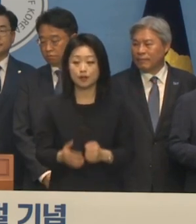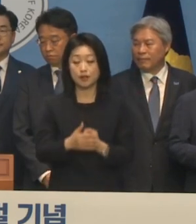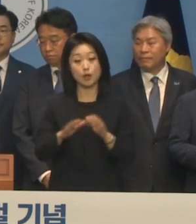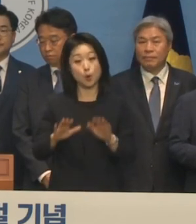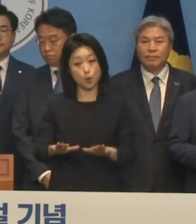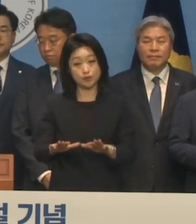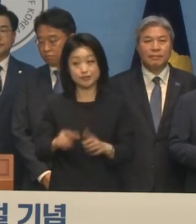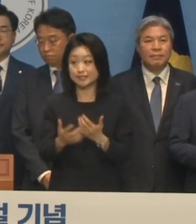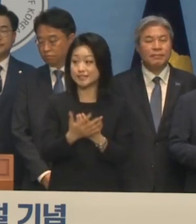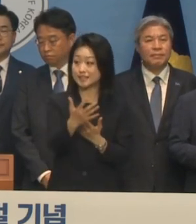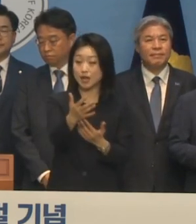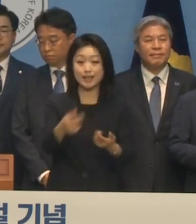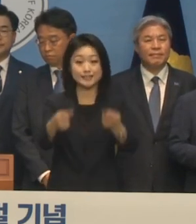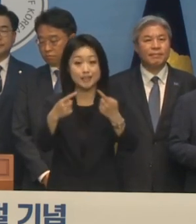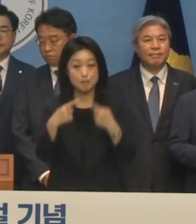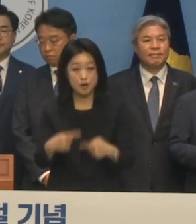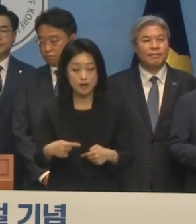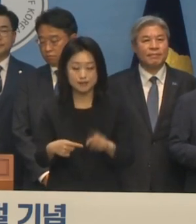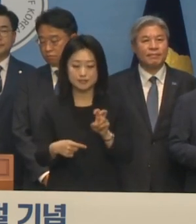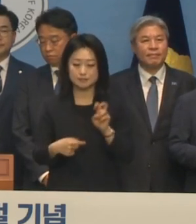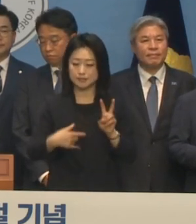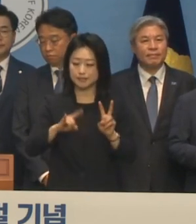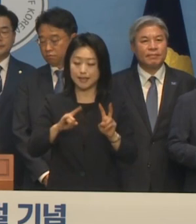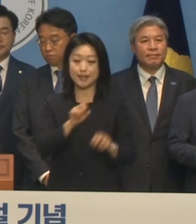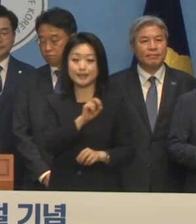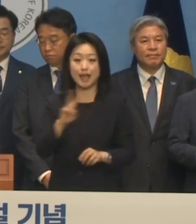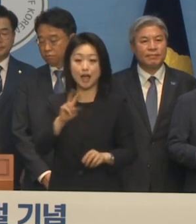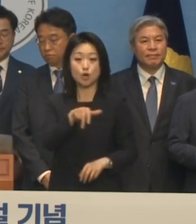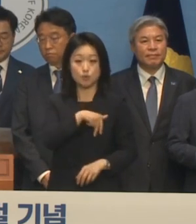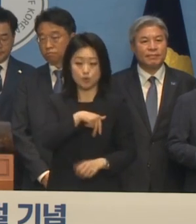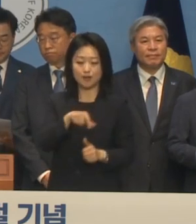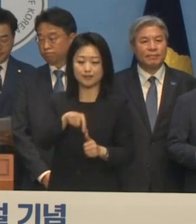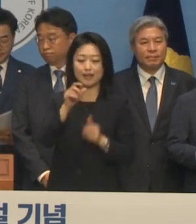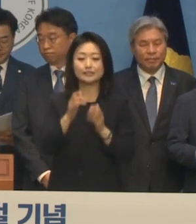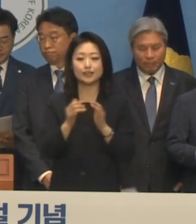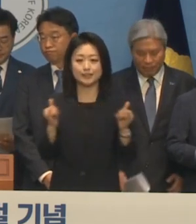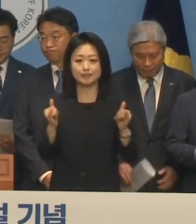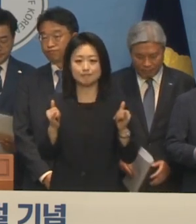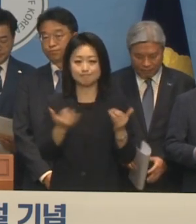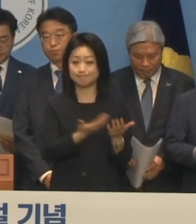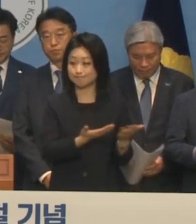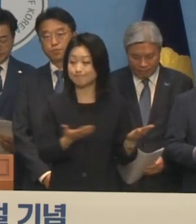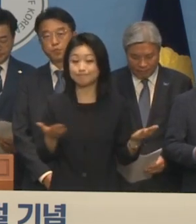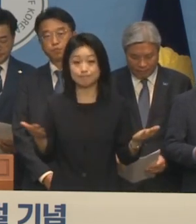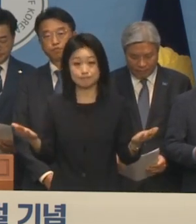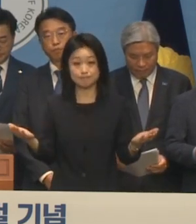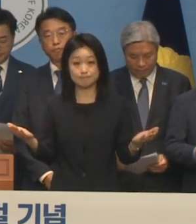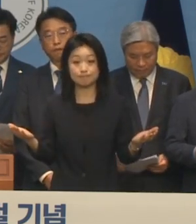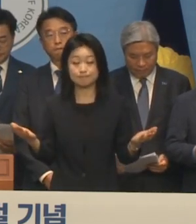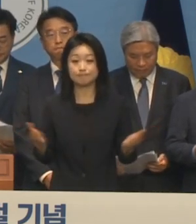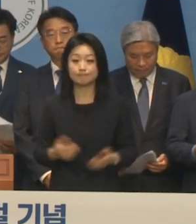오늘 기자회견에 참여한 제22대 야당 국회의원 당선인들은